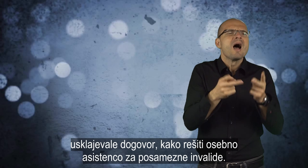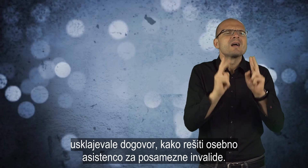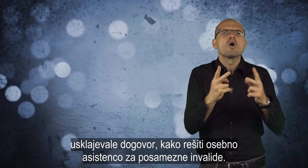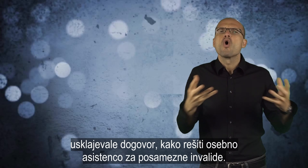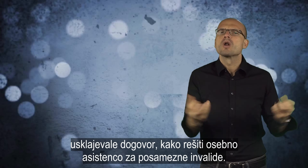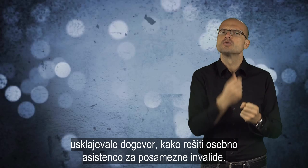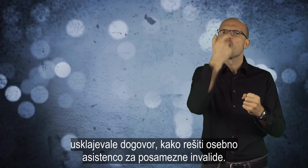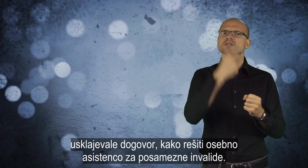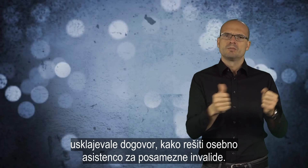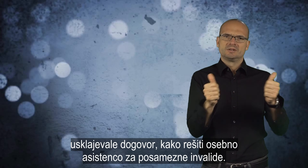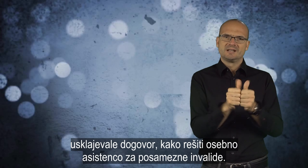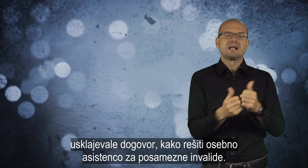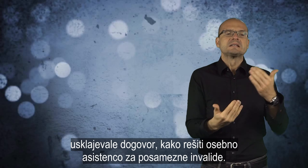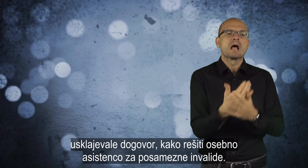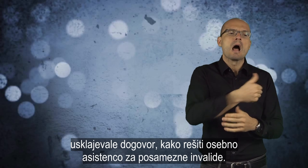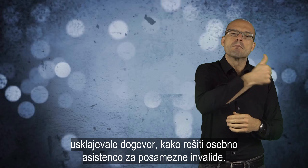za posamezne invalide.